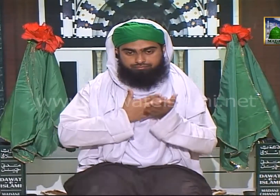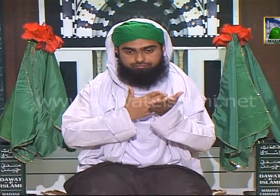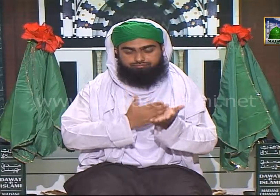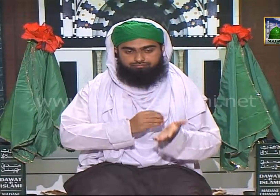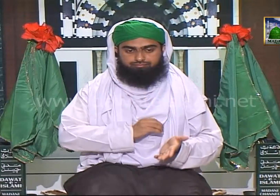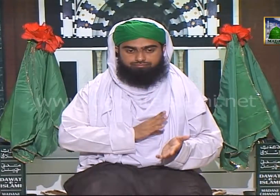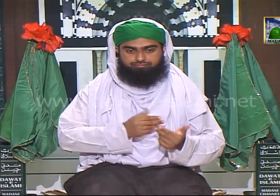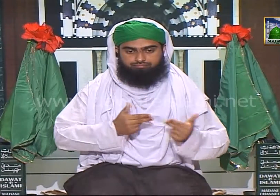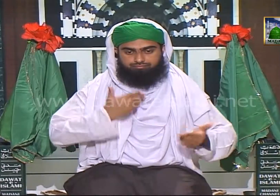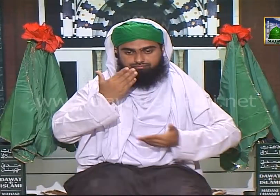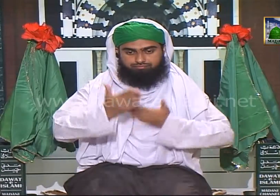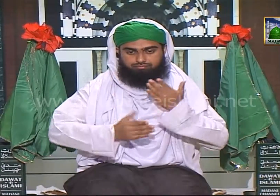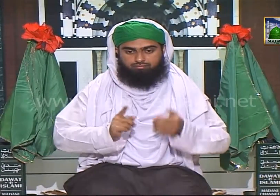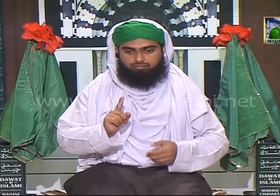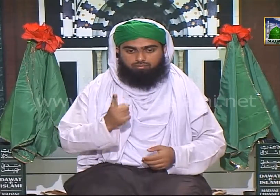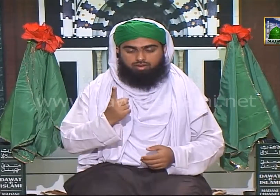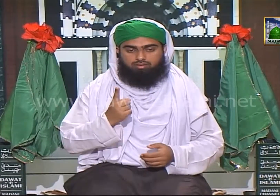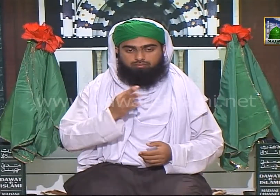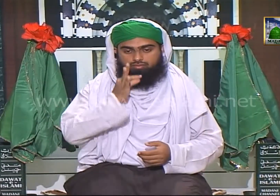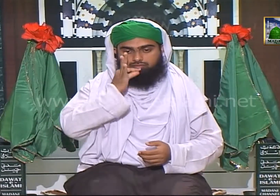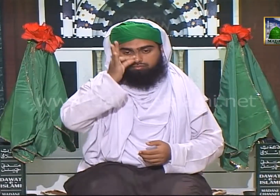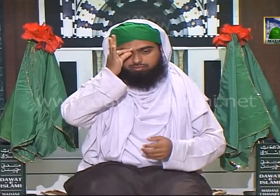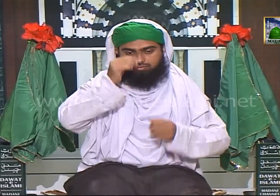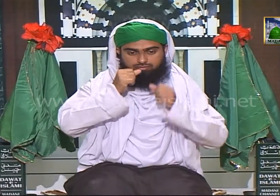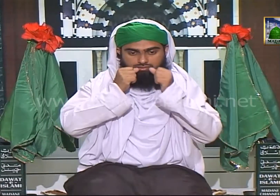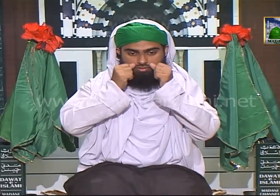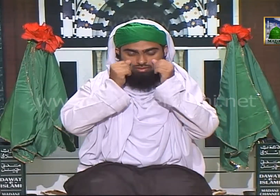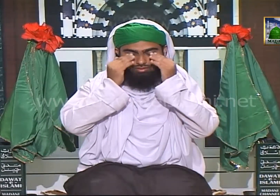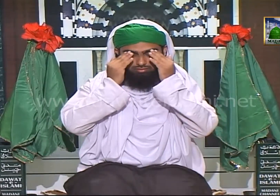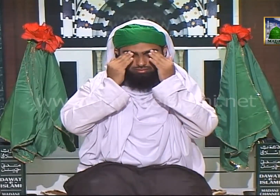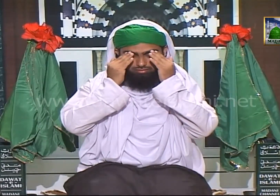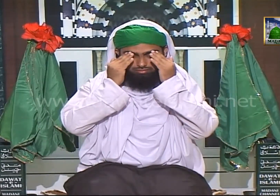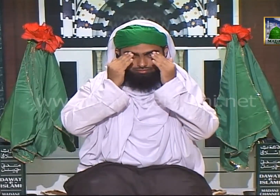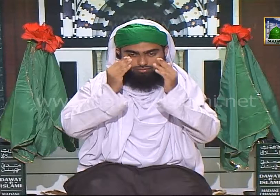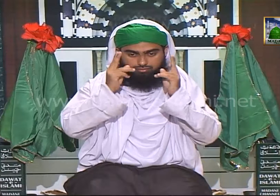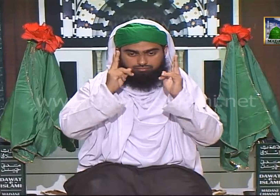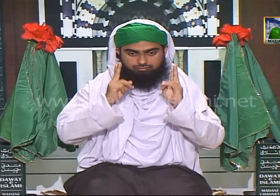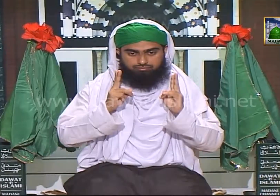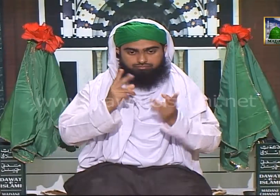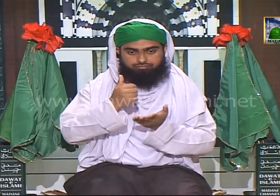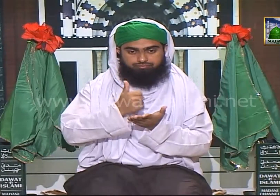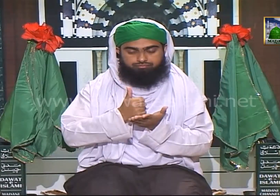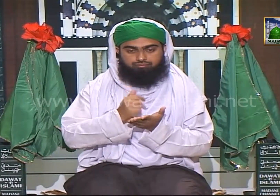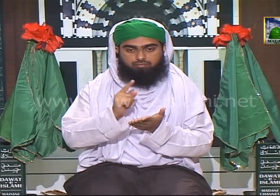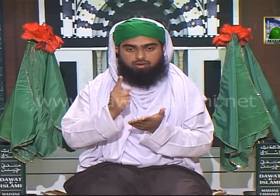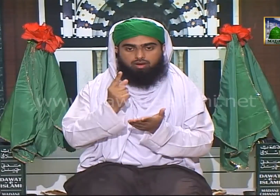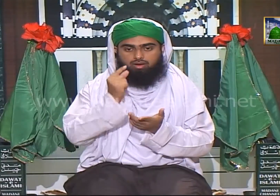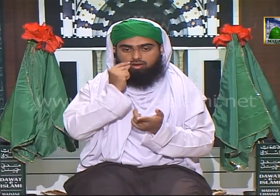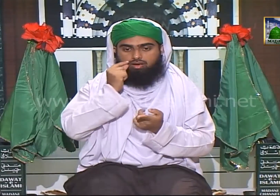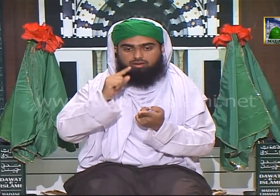مرتبہ دونوں عالم کے تاجدار مدنی سرکار صلی اللہ تعالی علیہ وآلہ وسلم کی بارگاہ بیکس پناہ میں